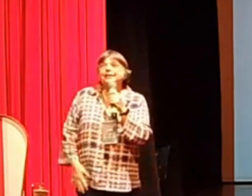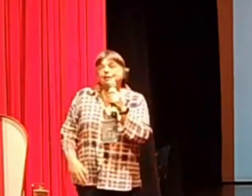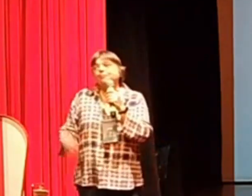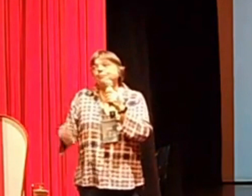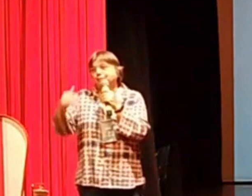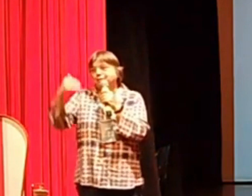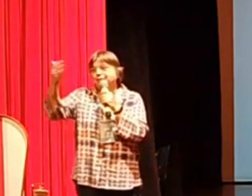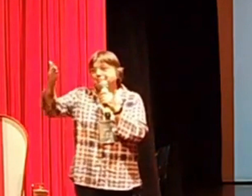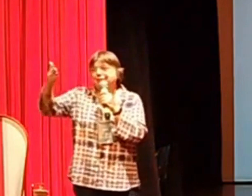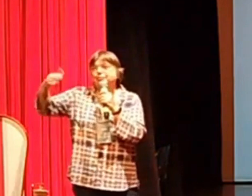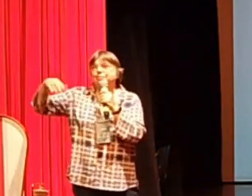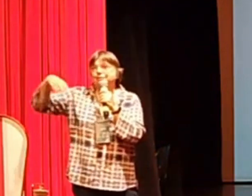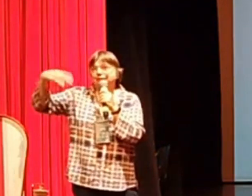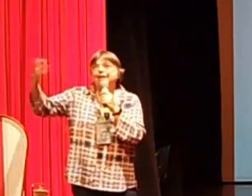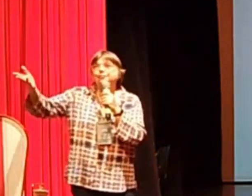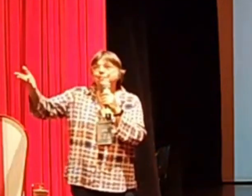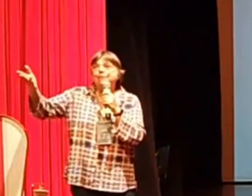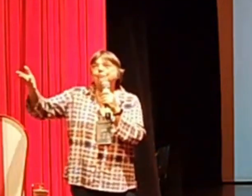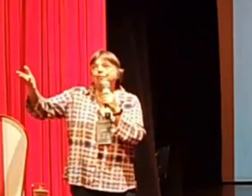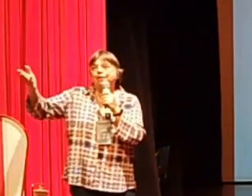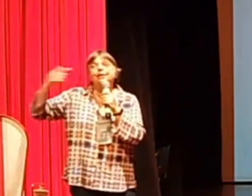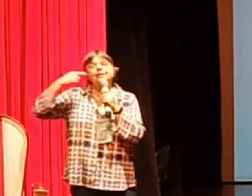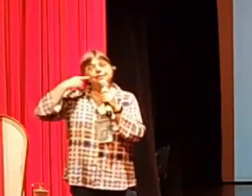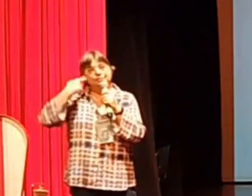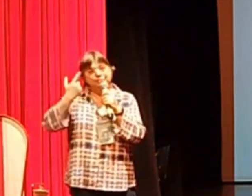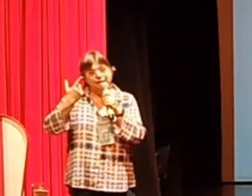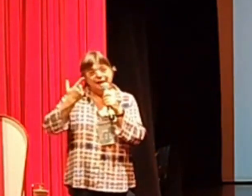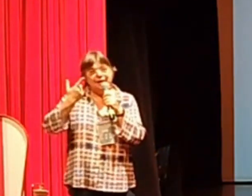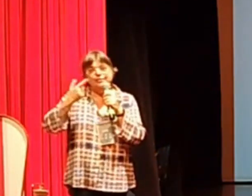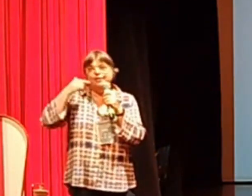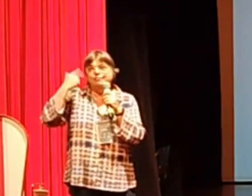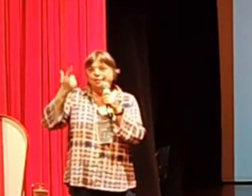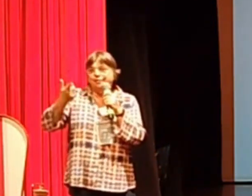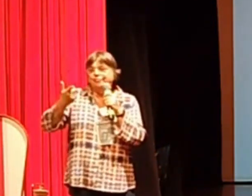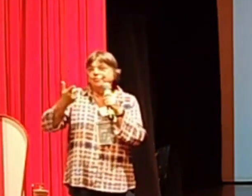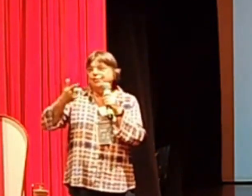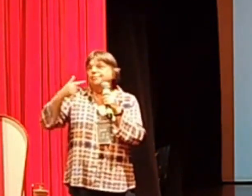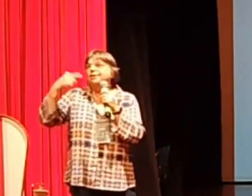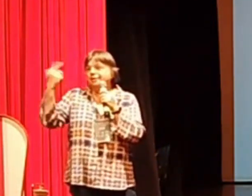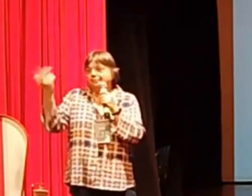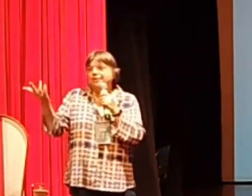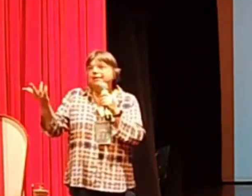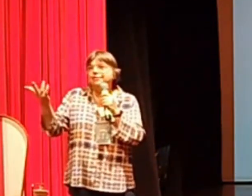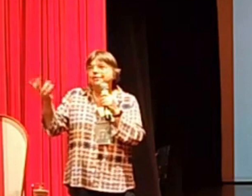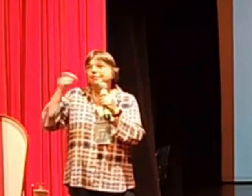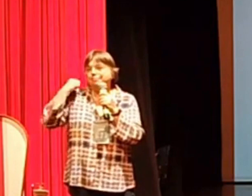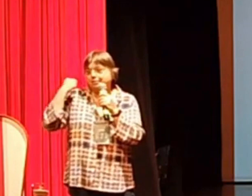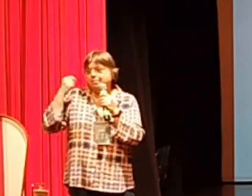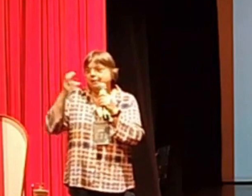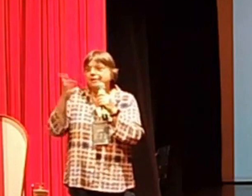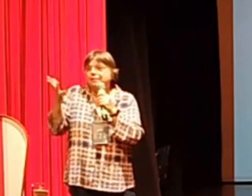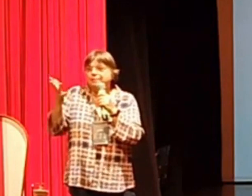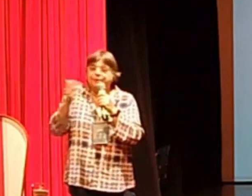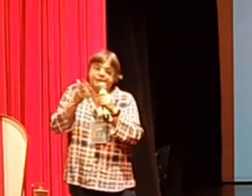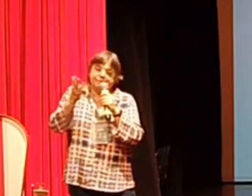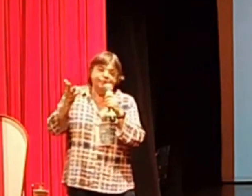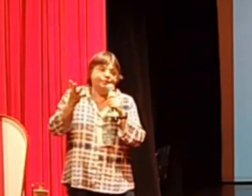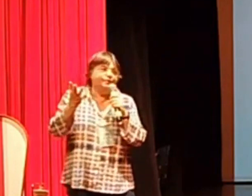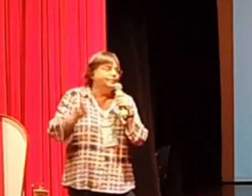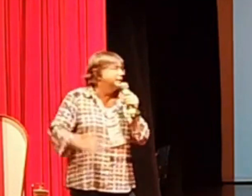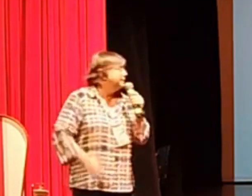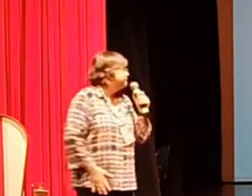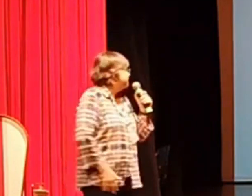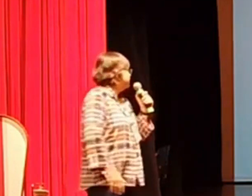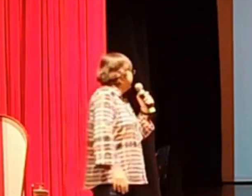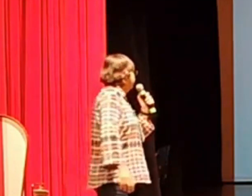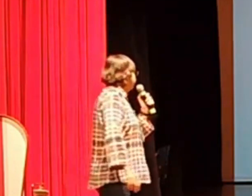né, que foi o que meses mais tarde minha avó, com um olhar de avó, viu e fez, né? Ligou para minha mãe e